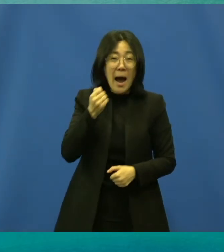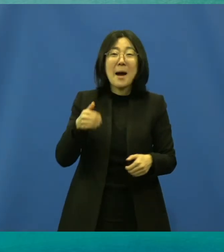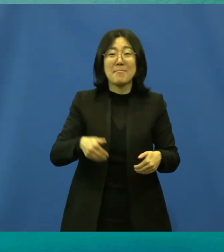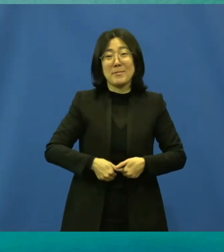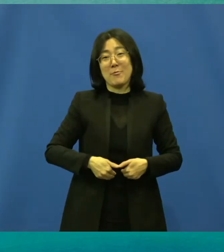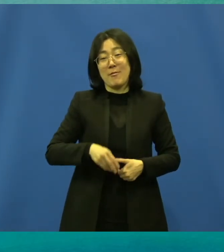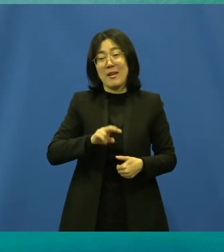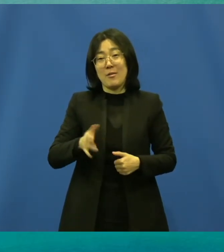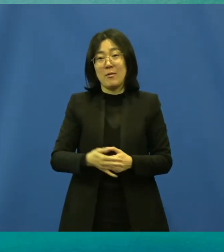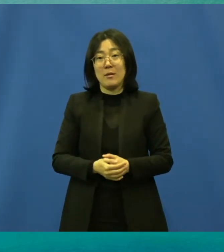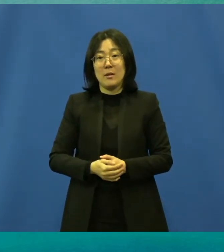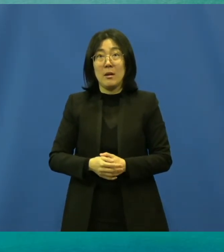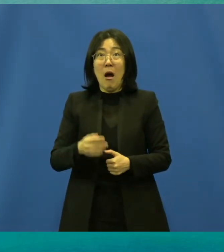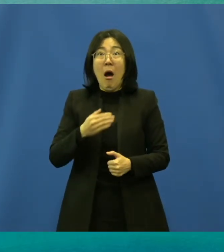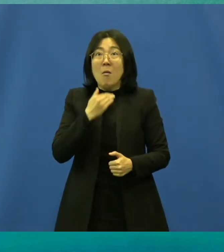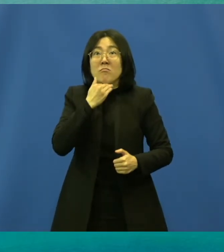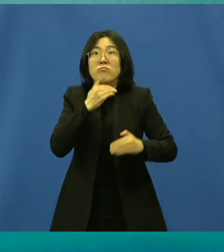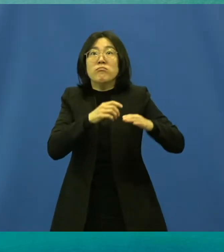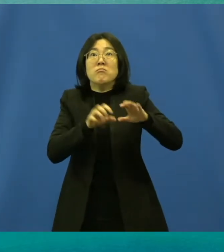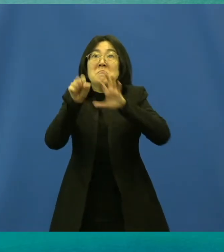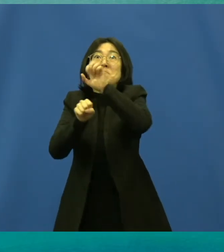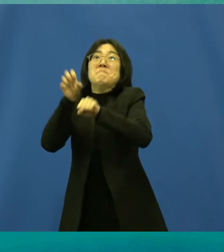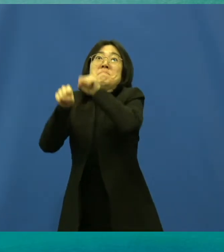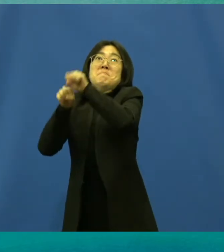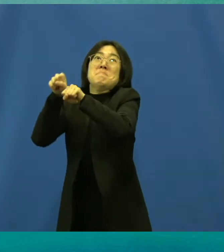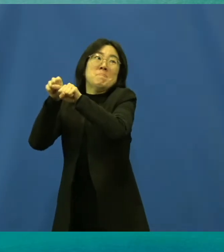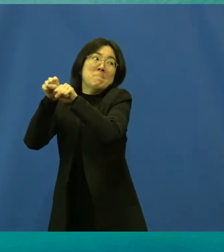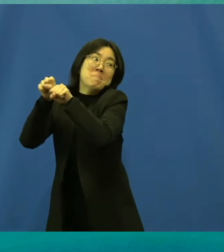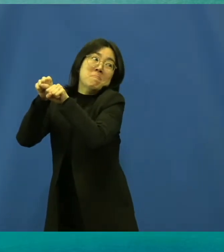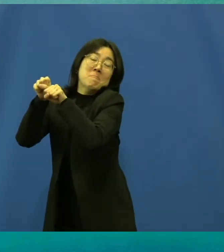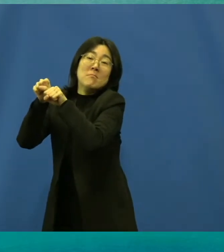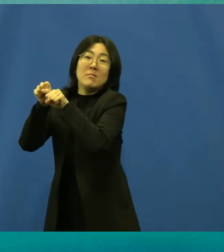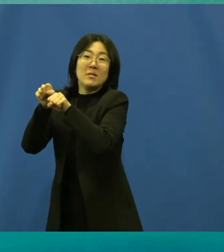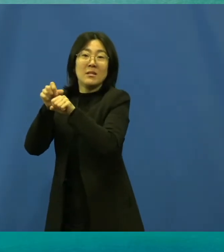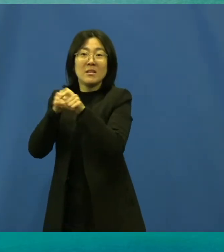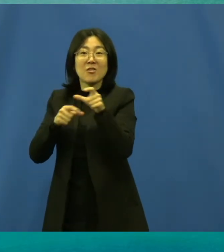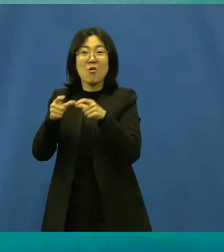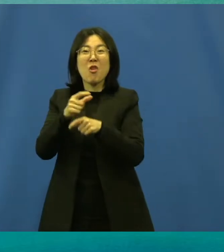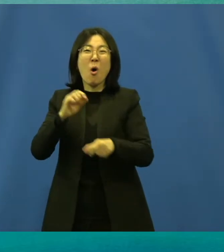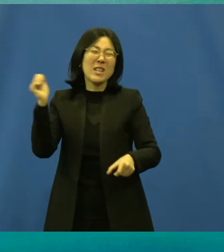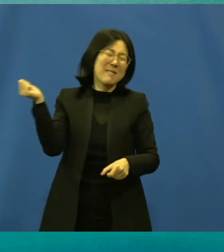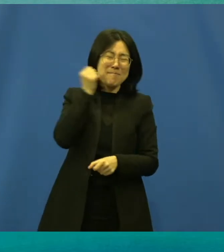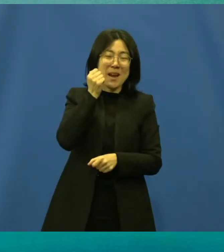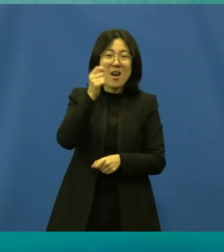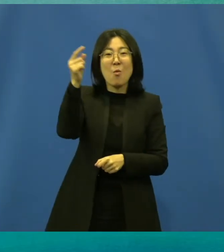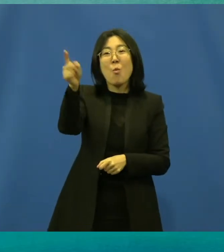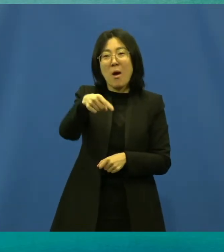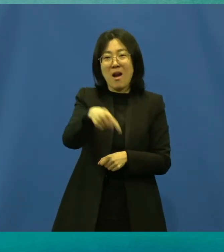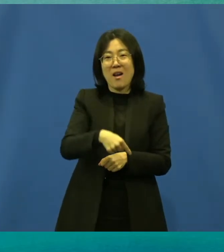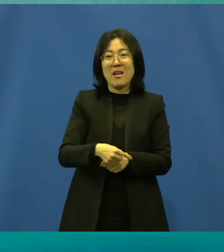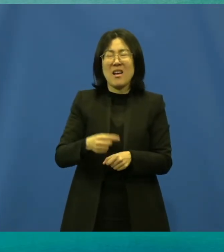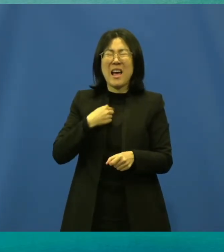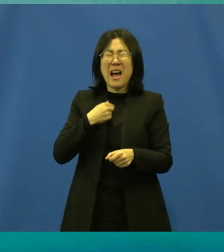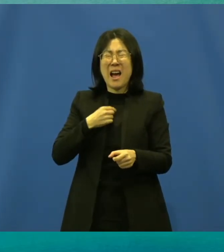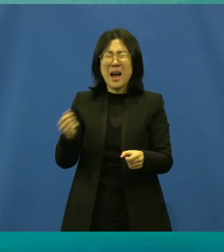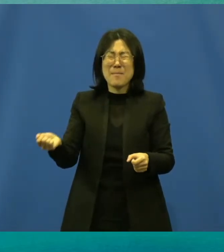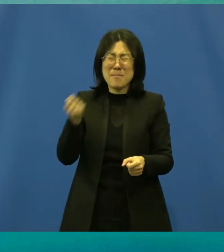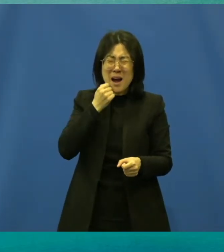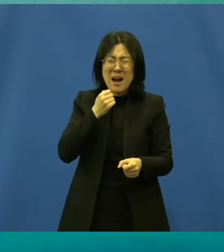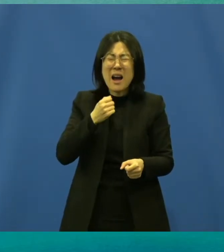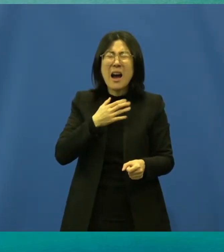내려갈 때 내려가지 않으려고 하면 더 비참해집니다. 내려갈 때 제대로